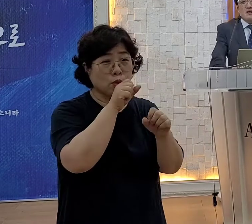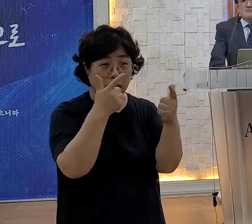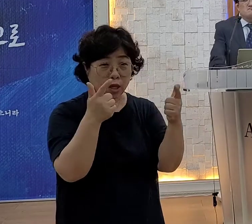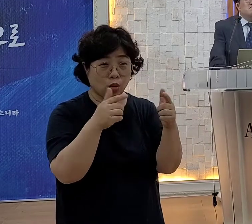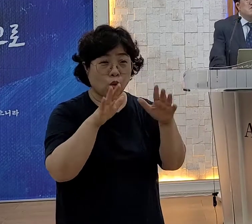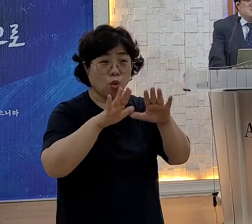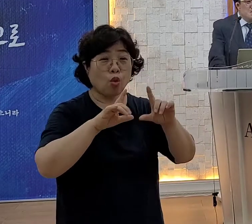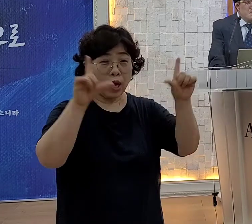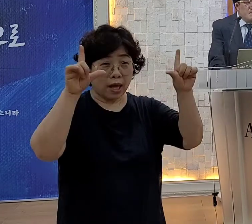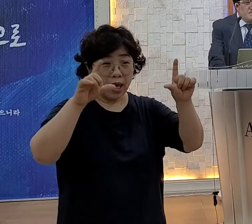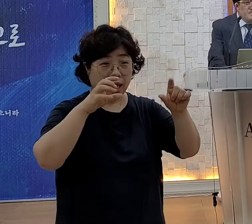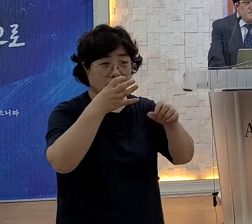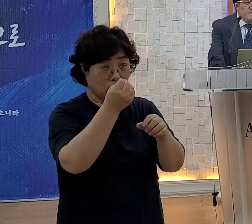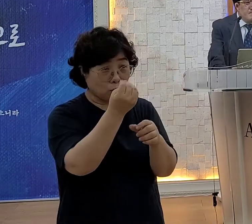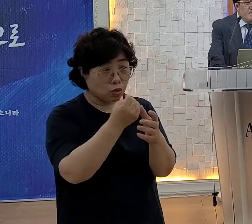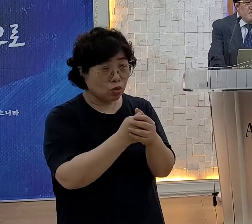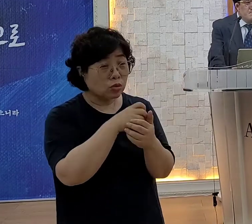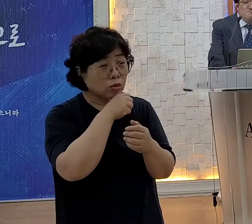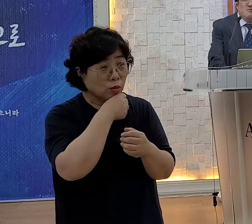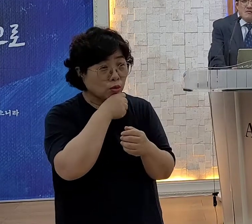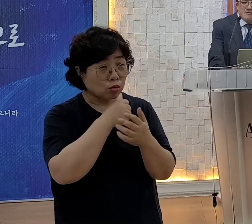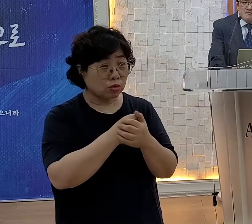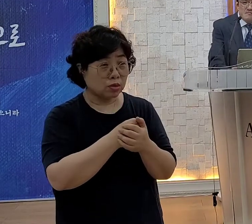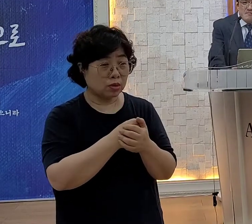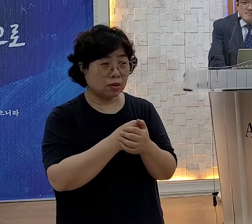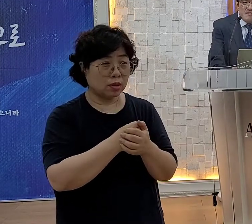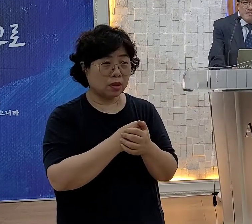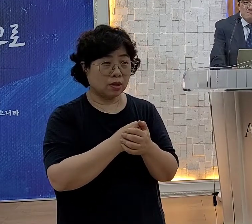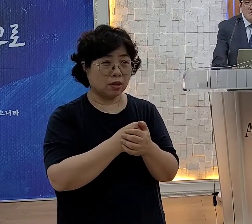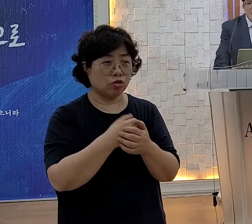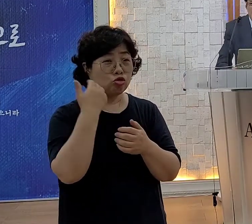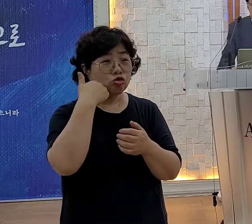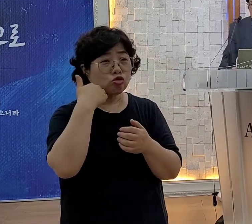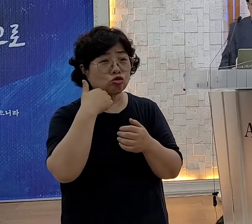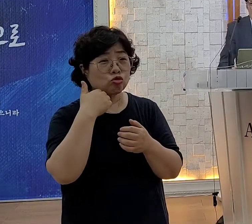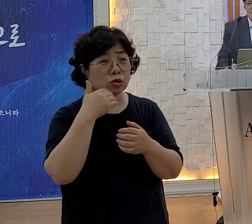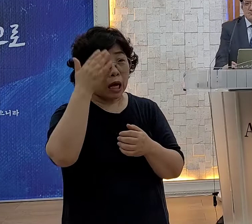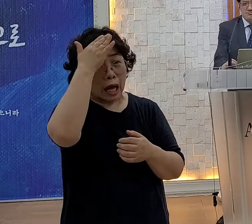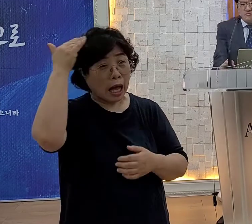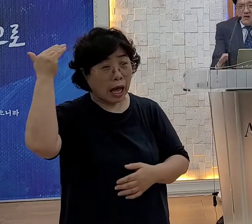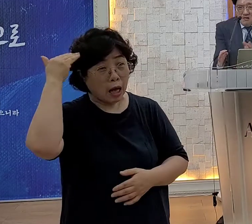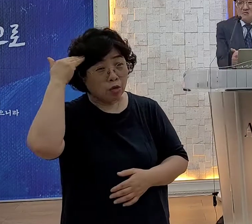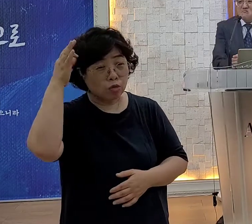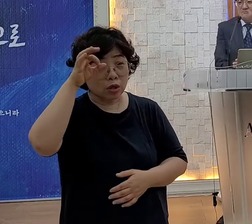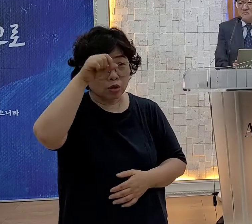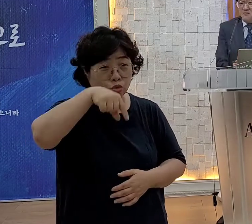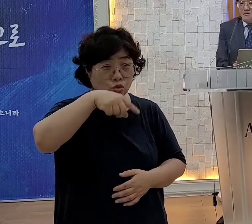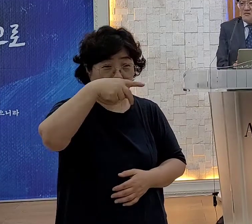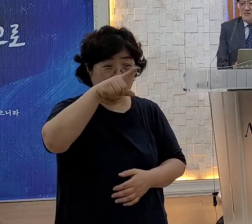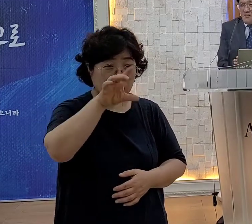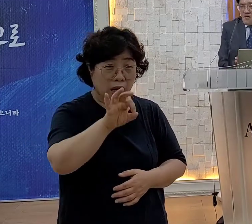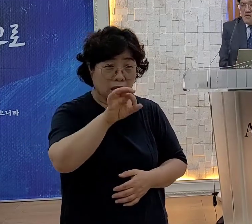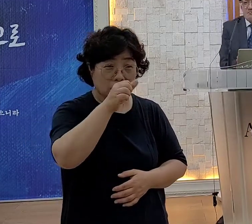2m 36cm였어요. 누군지 아세요? 우리나라의 우상혁 선수입니다. 아마 들어보셨을